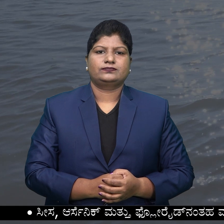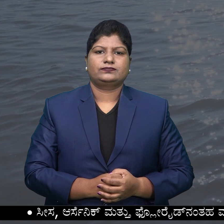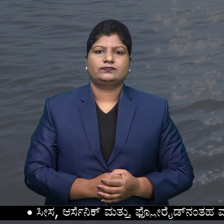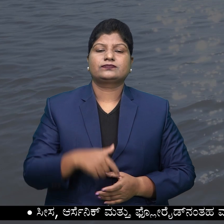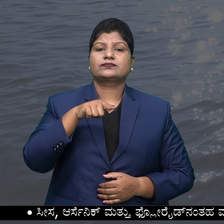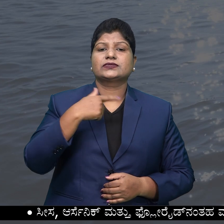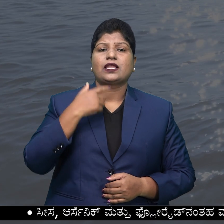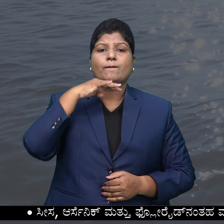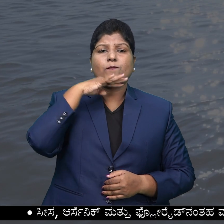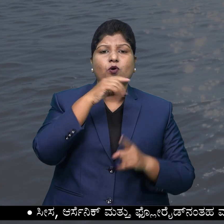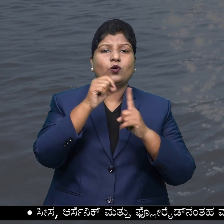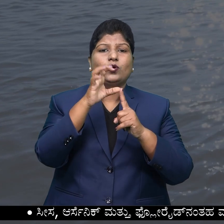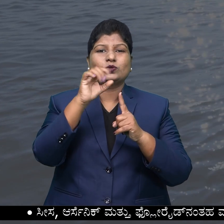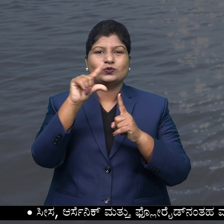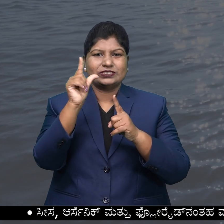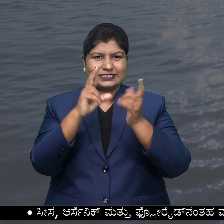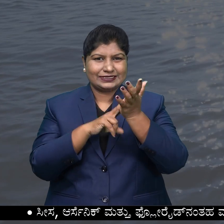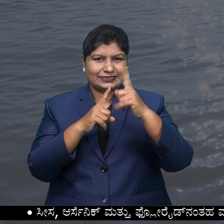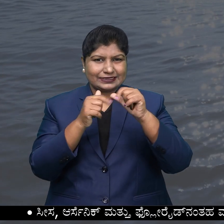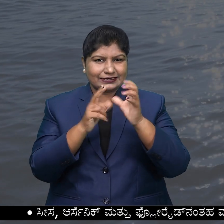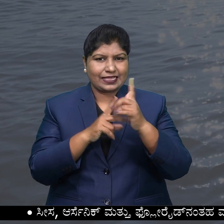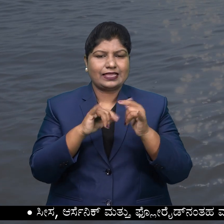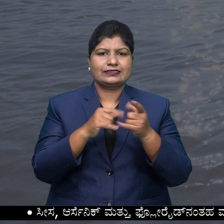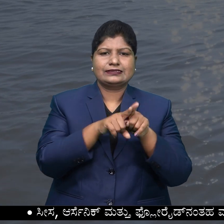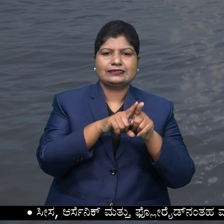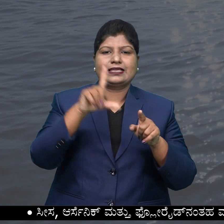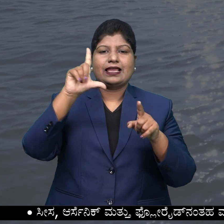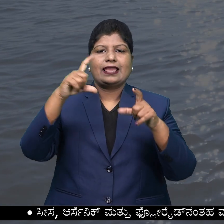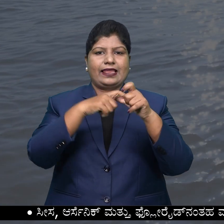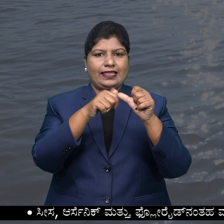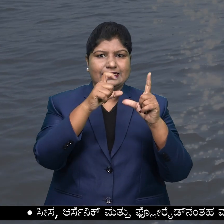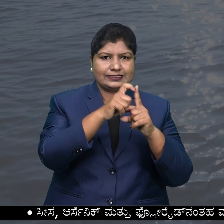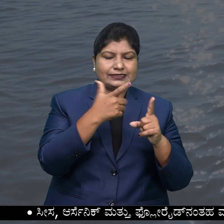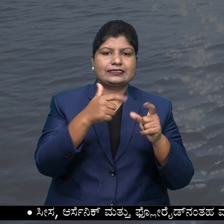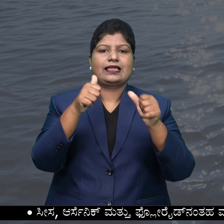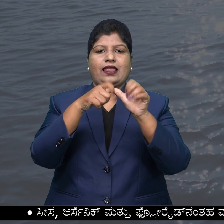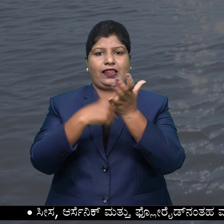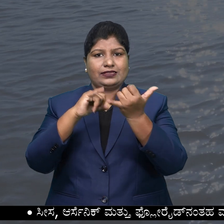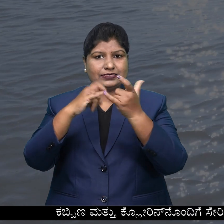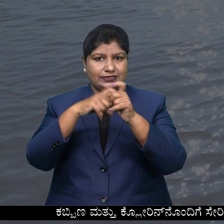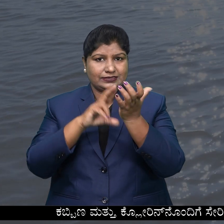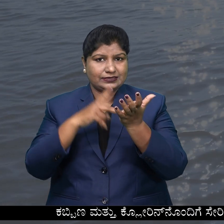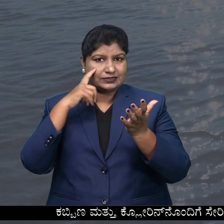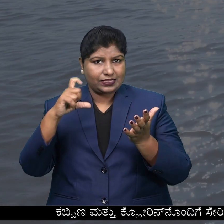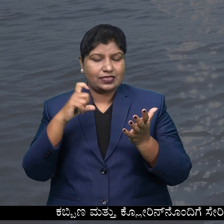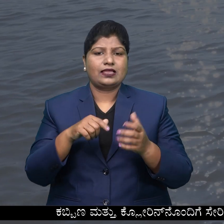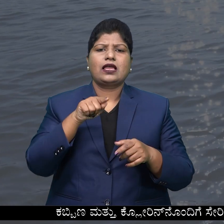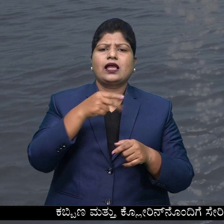ಸೀಸ, ಆರ್ಸೆನಿಕ್ ಮತ್ತು ಫ್ಲೋರೈಡ್ನಂತಹ ಮಾಲಿನ್ಯಕಾರಕಗಳು ನೀರಿನಲ್ಲಿ ಹೈಡ್ರೋಜನ್, ಆಮ್ಲಜನಕ, ಕಬ್ಬಿಣ ಮತ್ತು